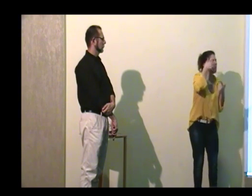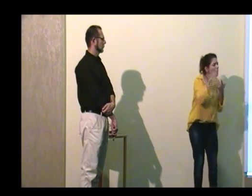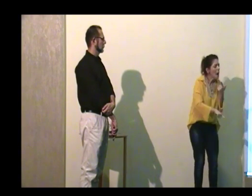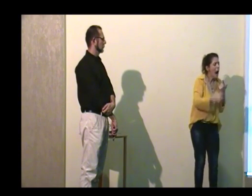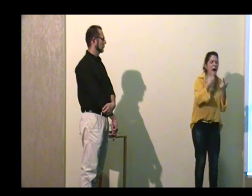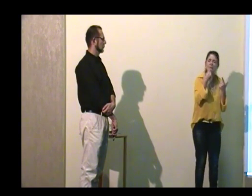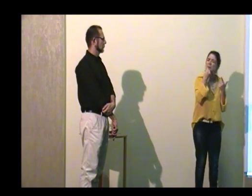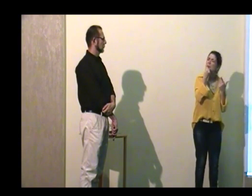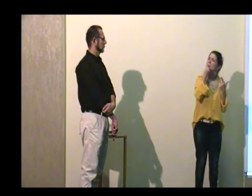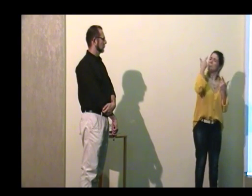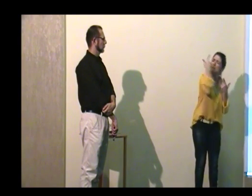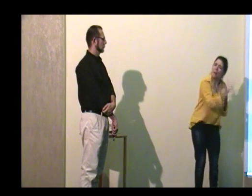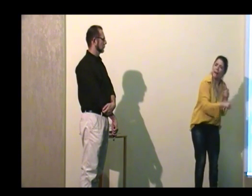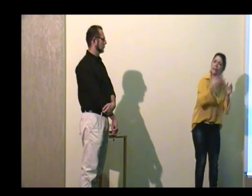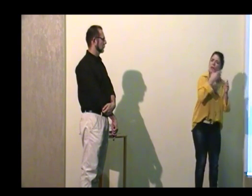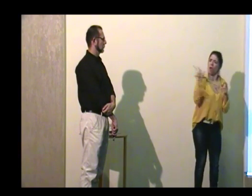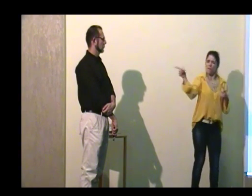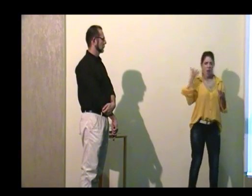Se ele